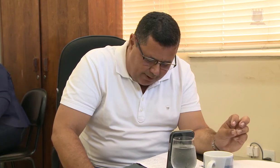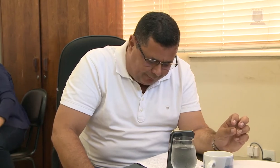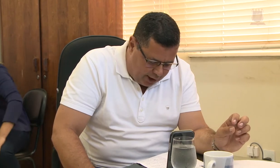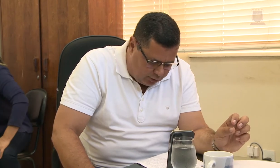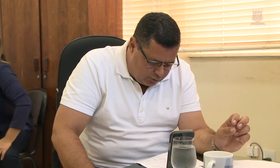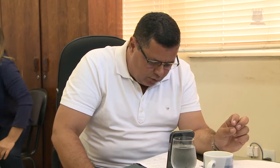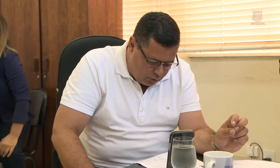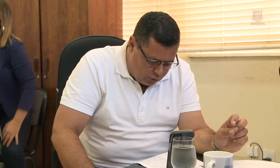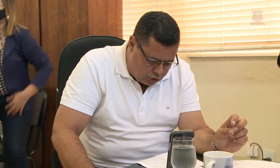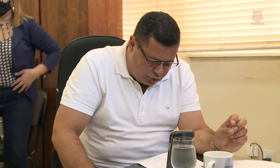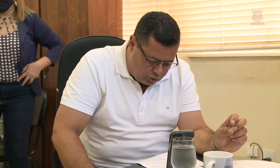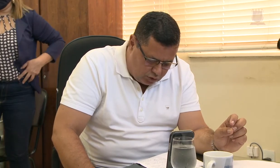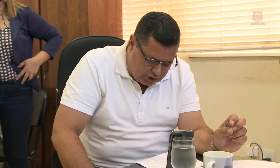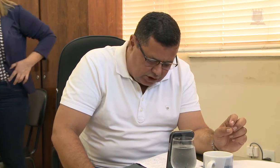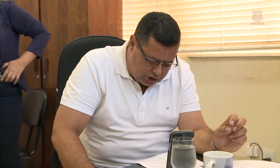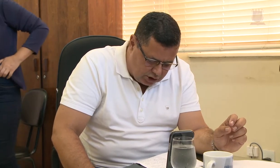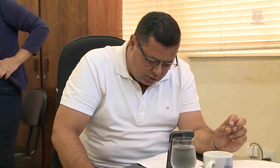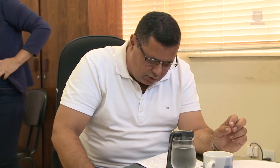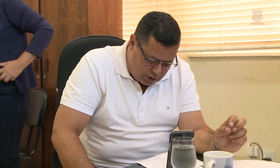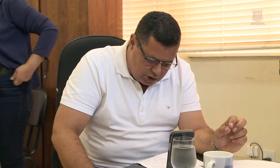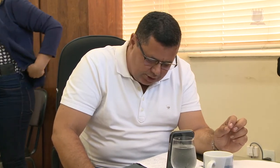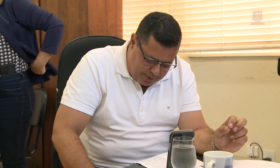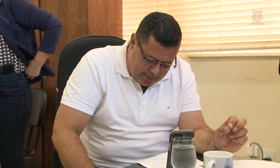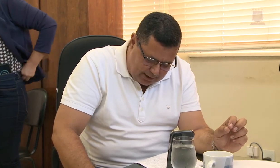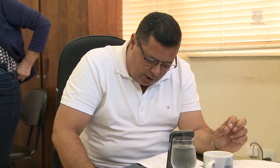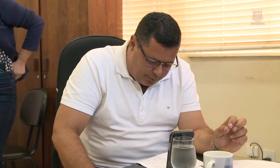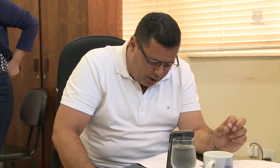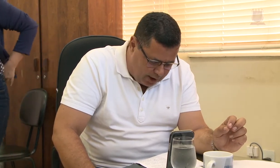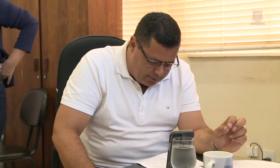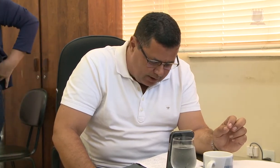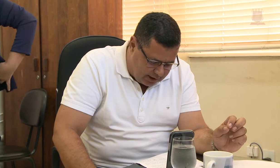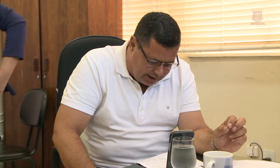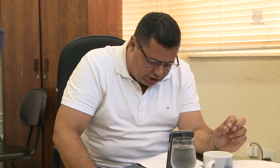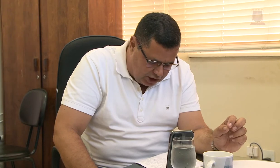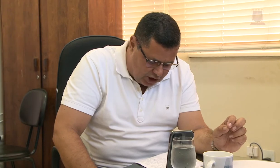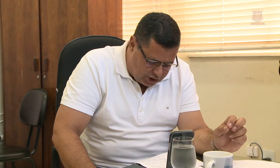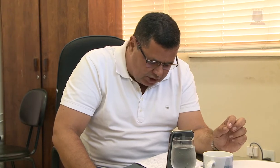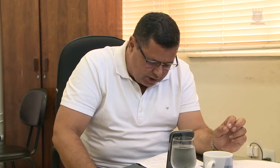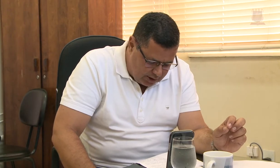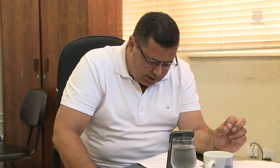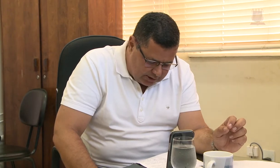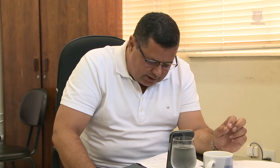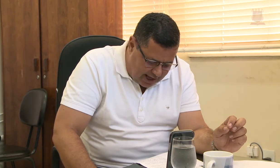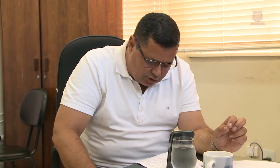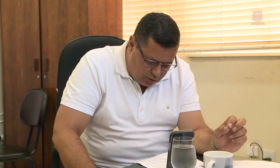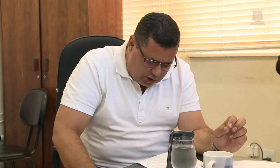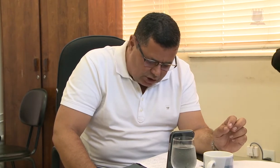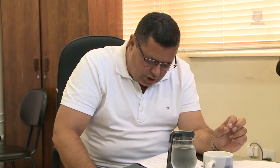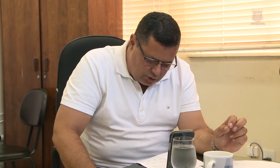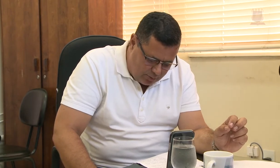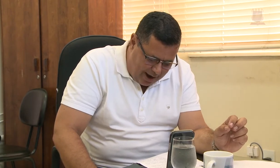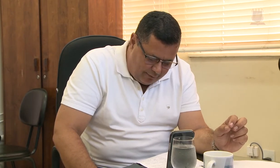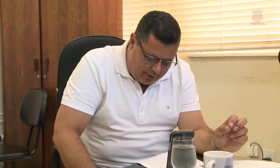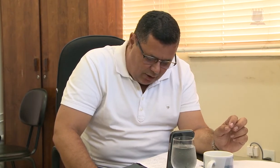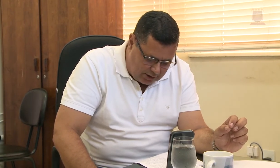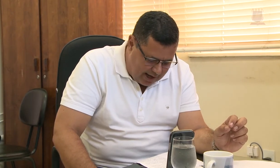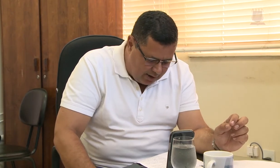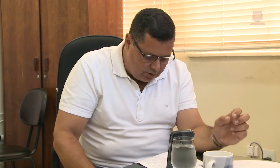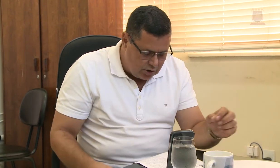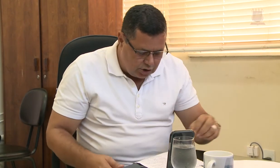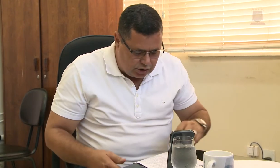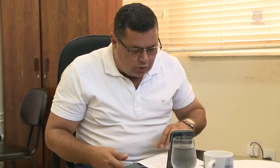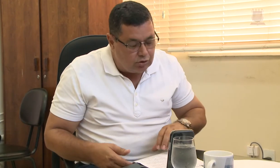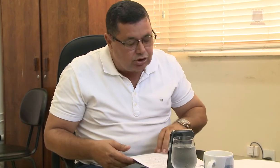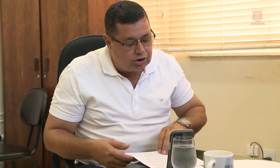senhor prefeito um estudo no sentido de implementar o programa Caxias, Cidade Luz, no bairro Vila